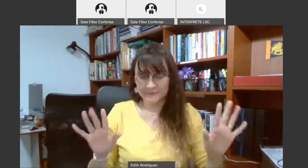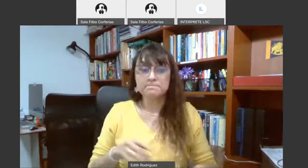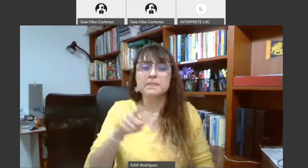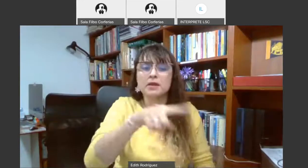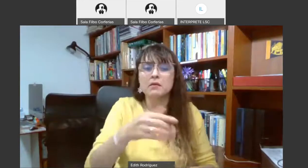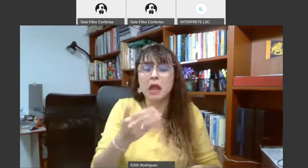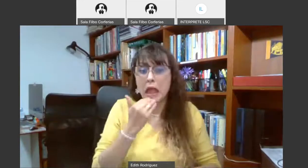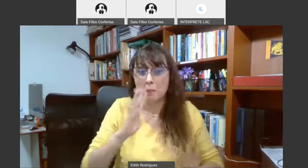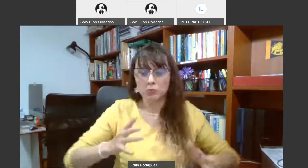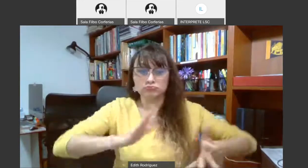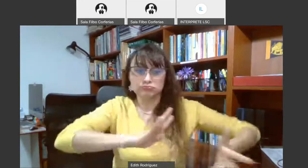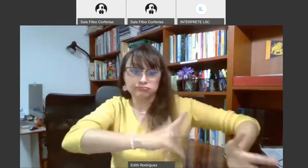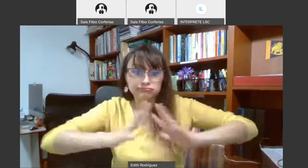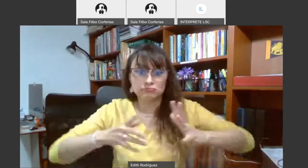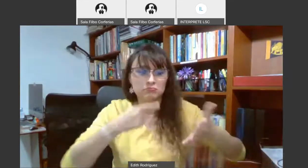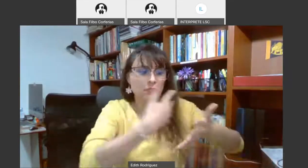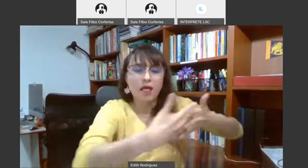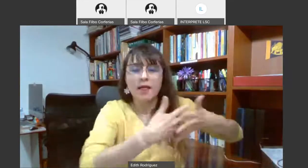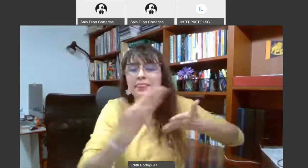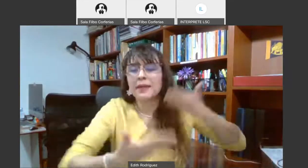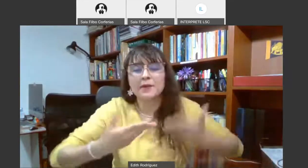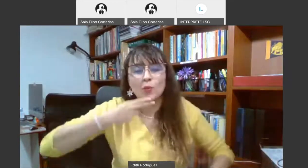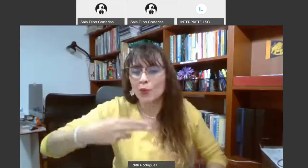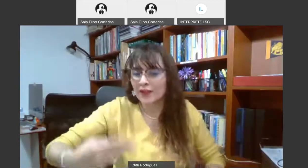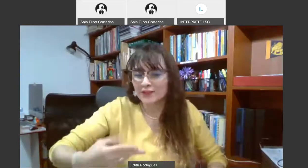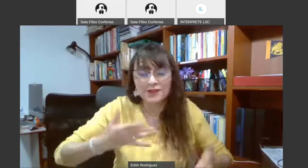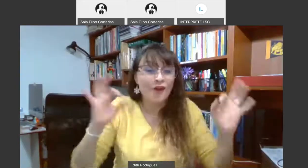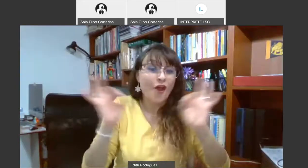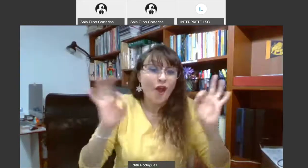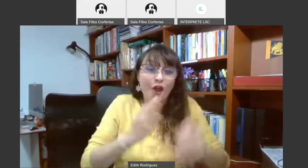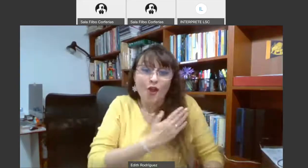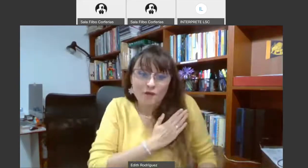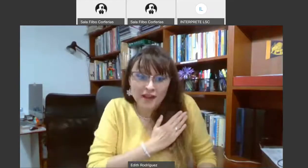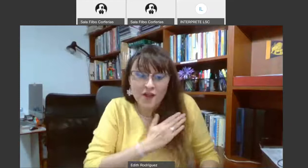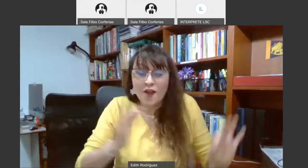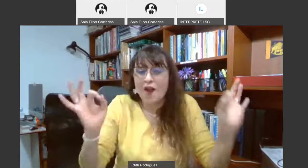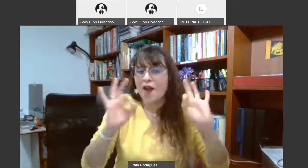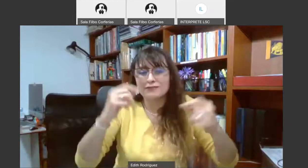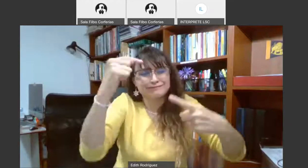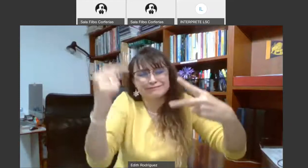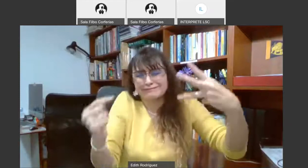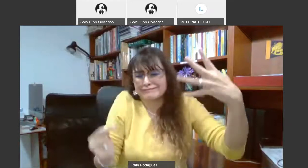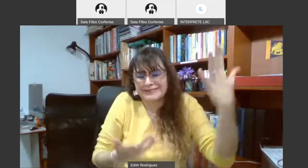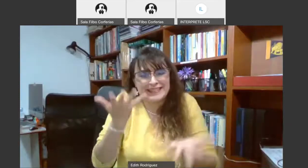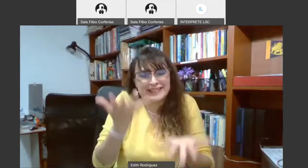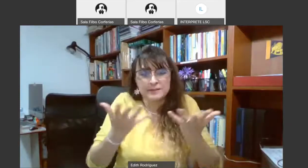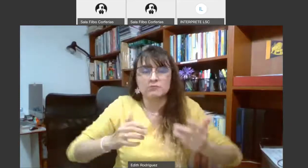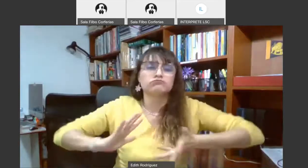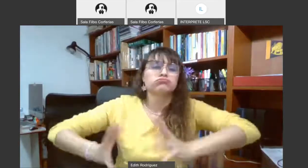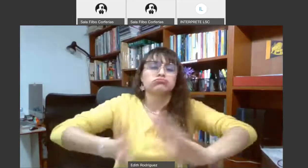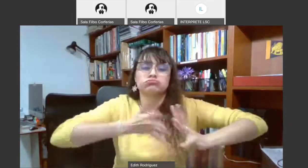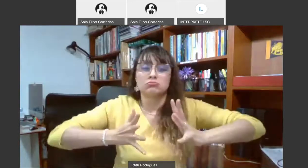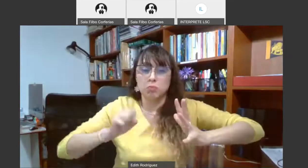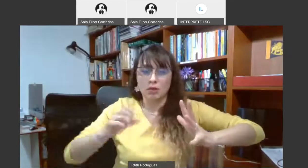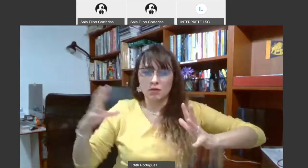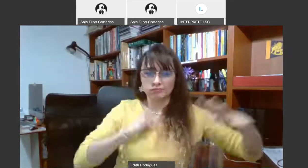tienen dos procesos diferentes y dos evoluciones distintas. Entonces, la lengua de señas, digamos, en este caso, si es un cuento,